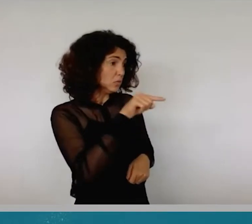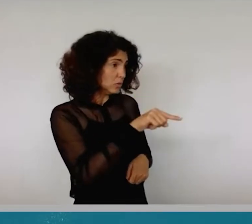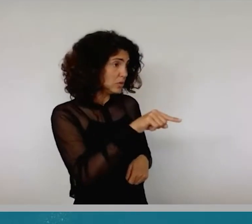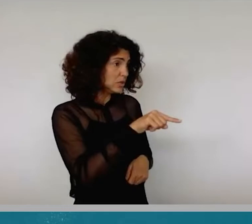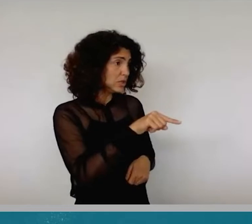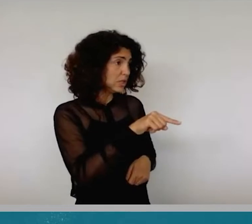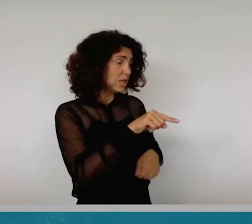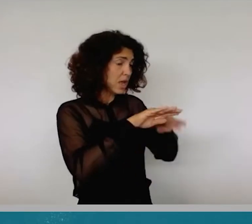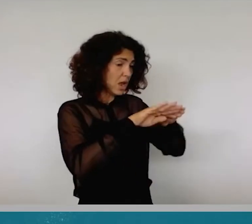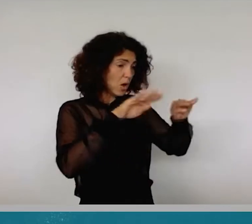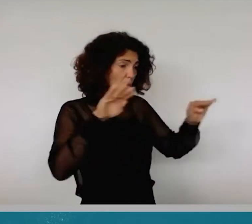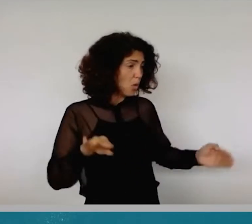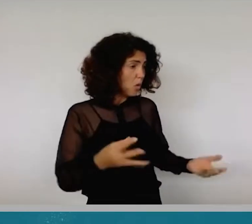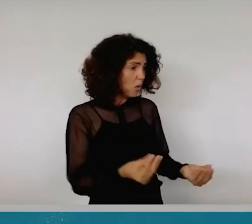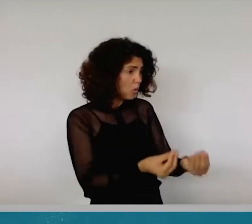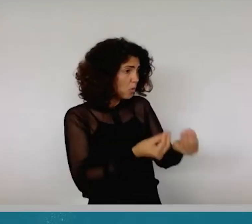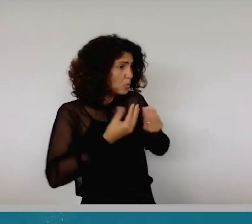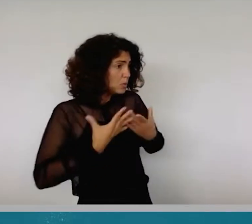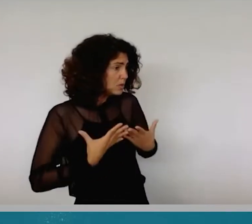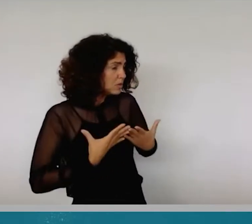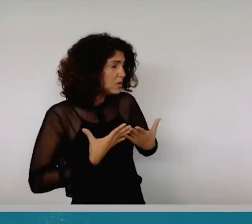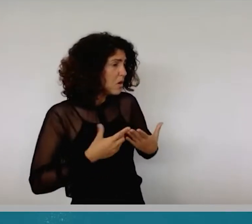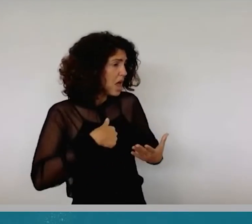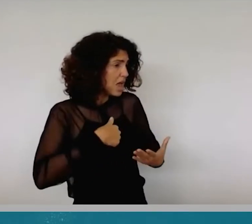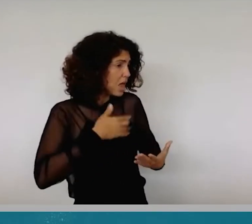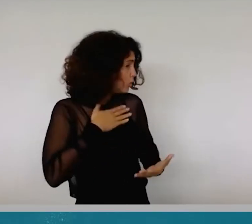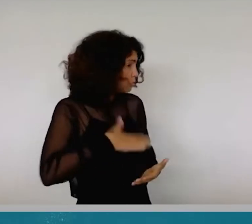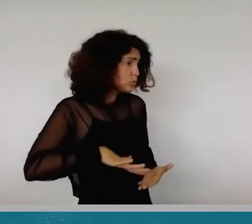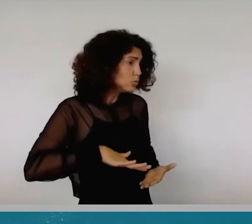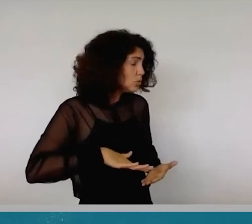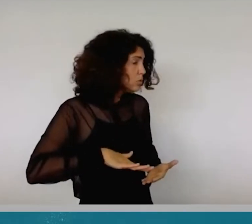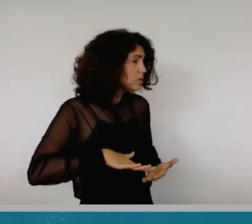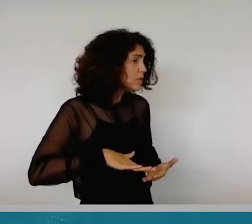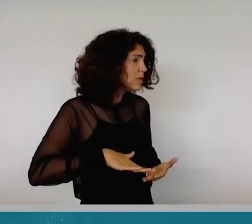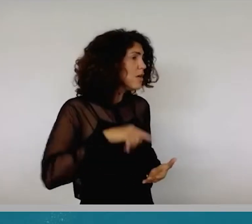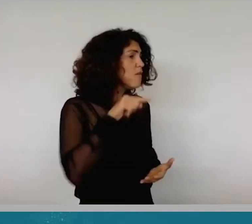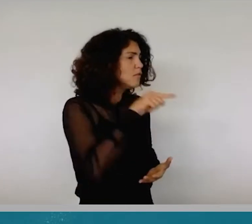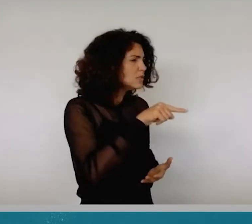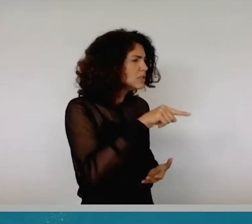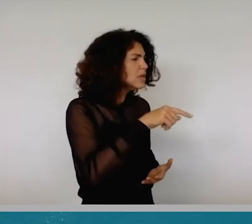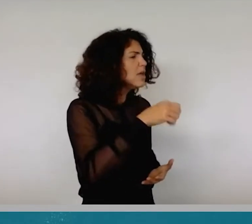se arrepender e voltar. É ou não é? Você pode